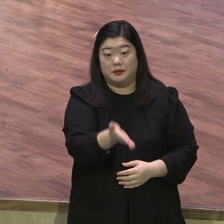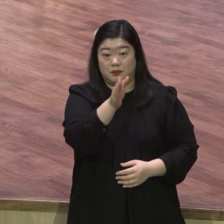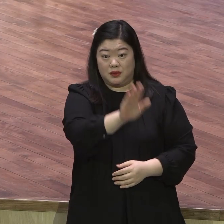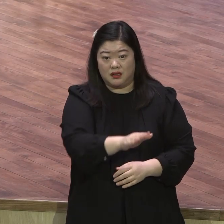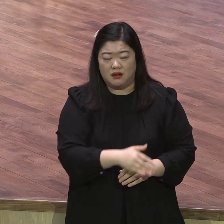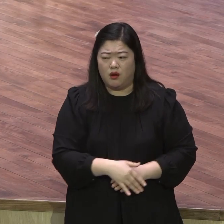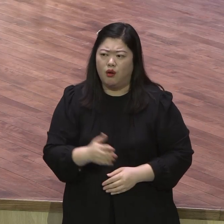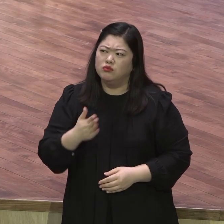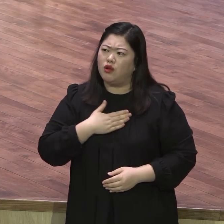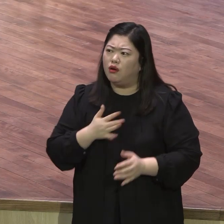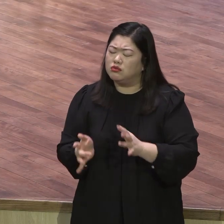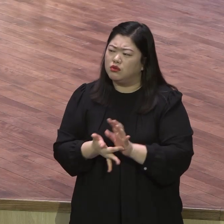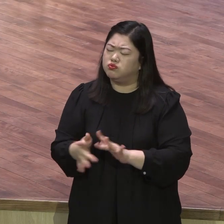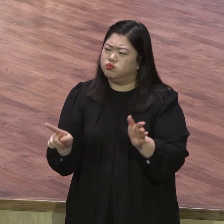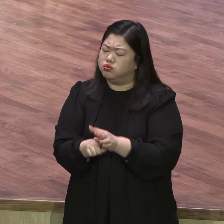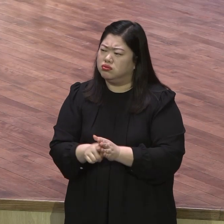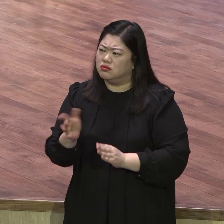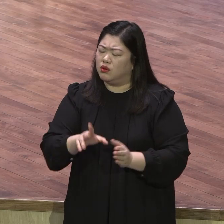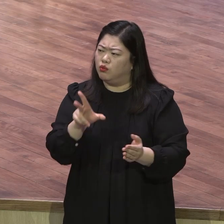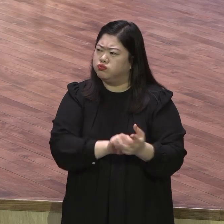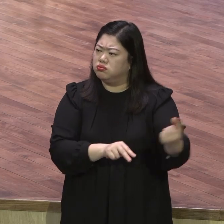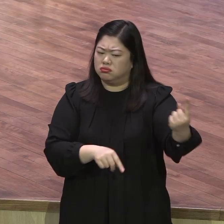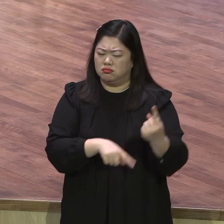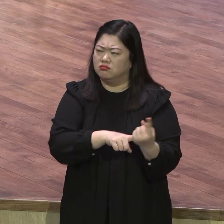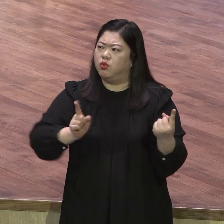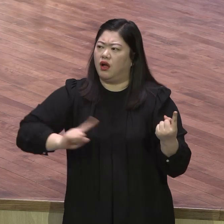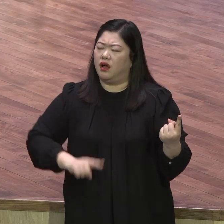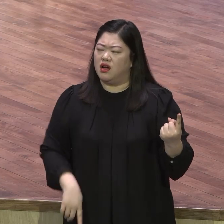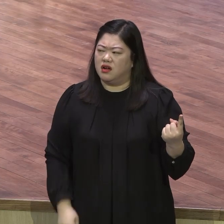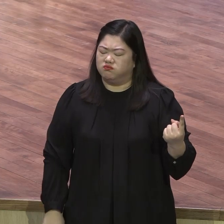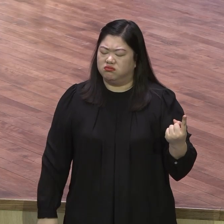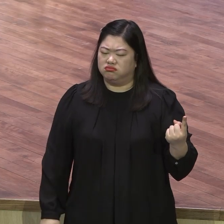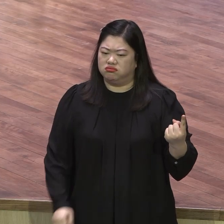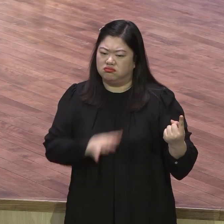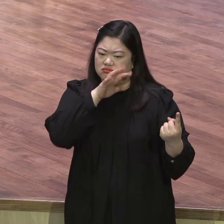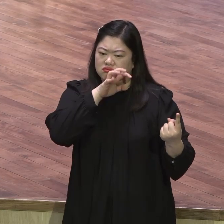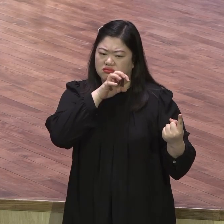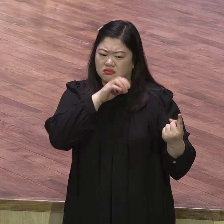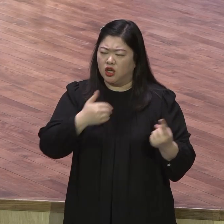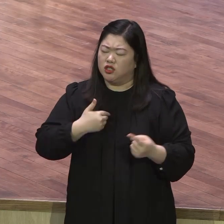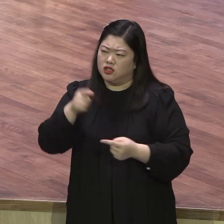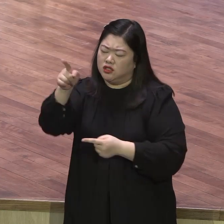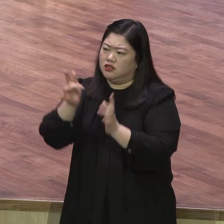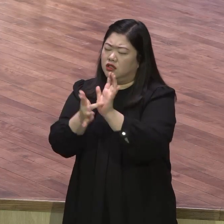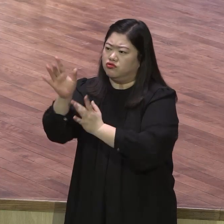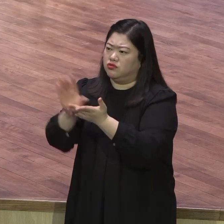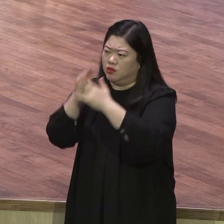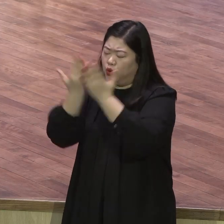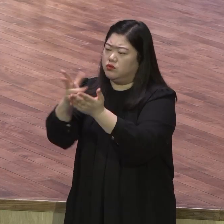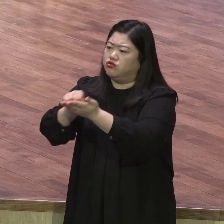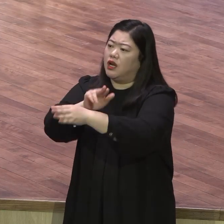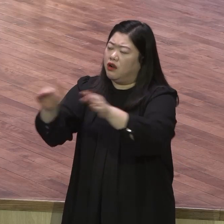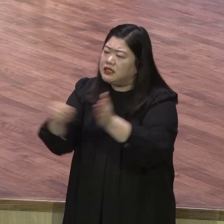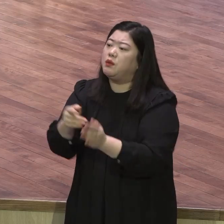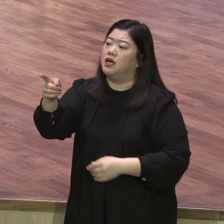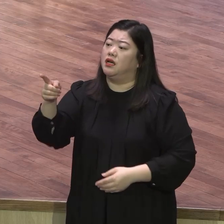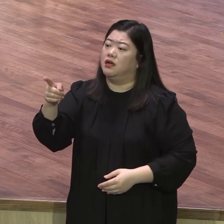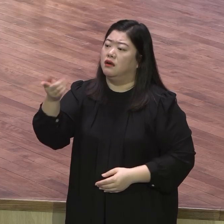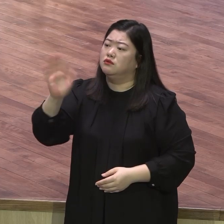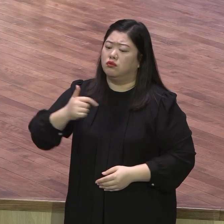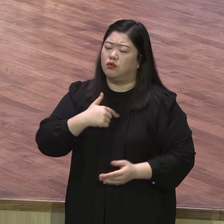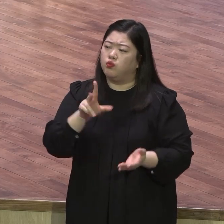나 예수님 있는데 왜 이럴까 나 예수가 글쎄 답나는데 왜 이런 우리 뭘까 막 기가